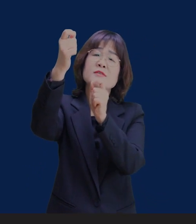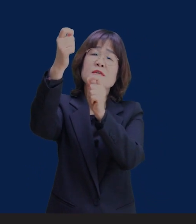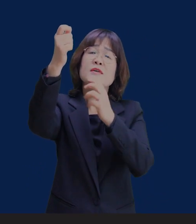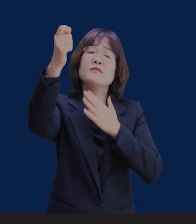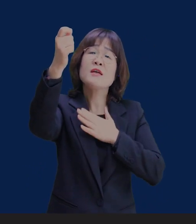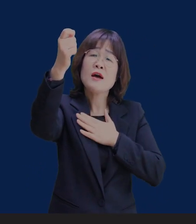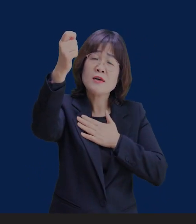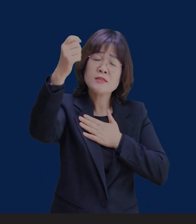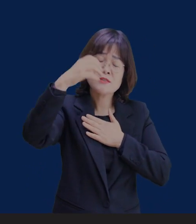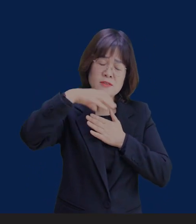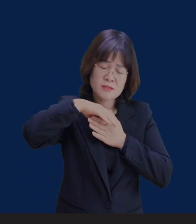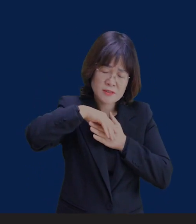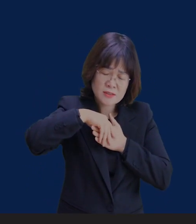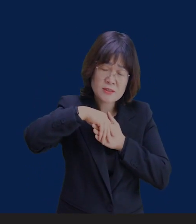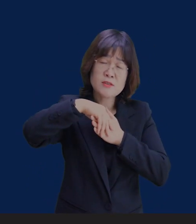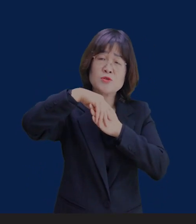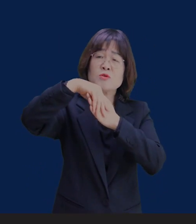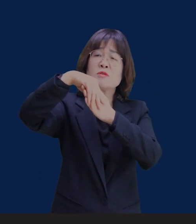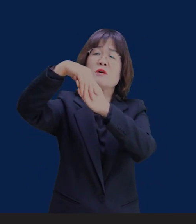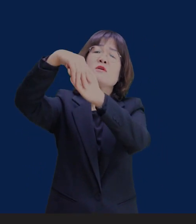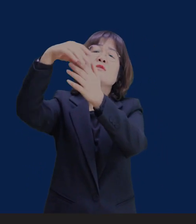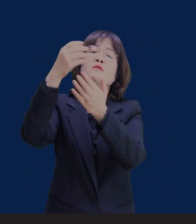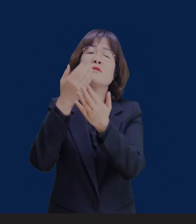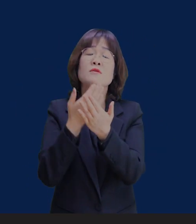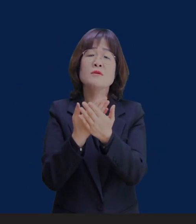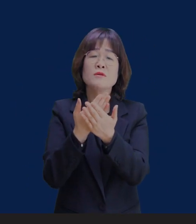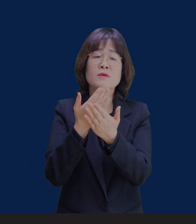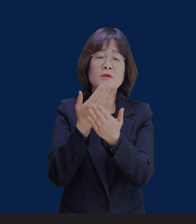주께 가까이 날